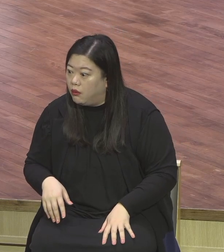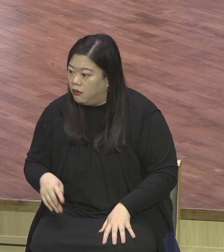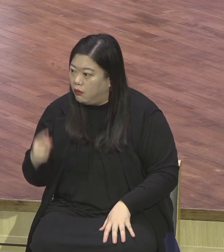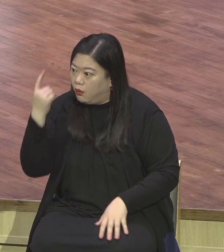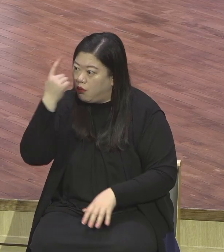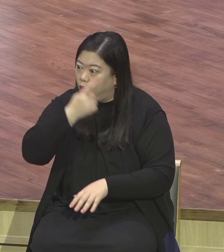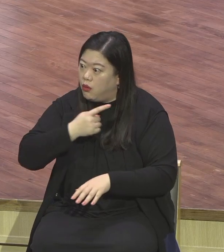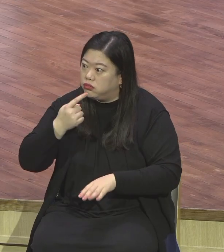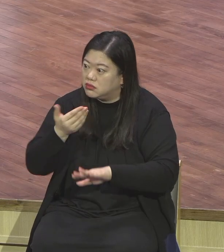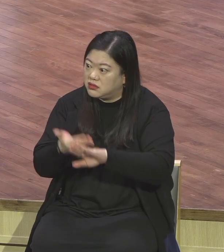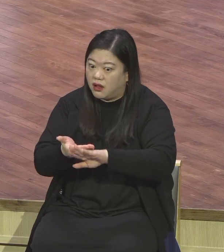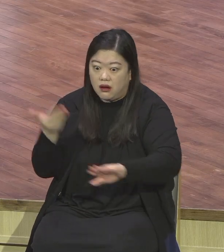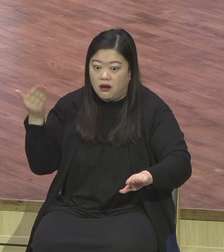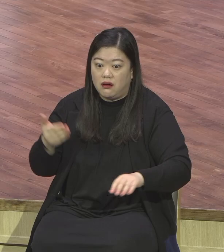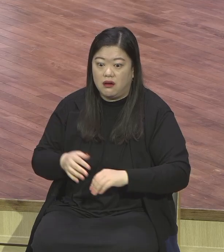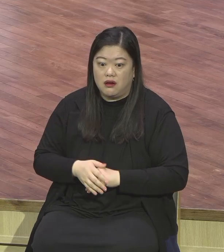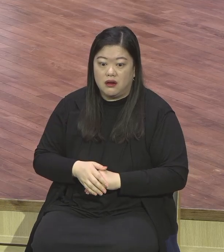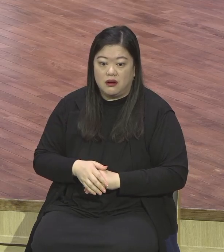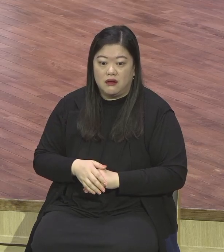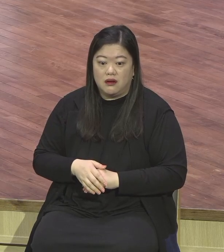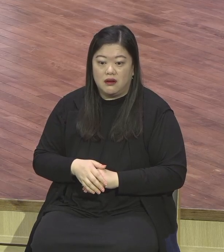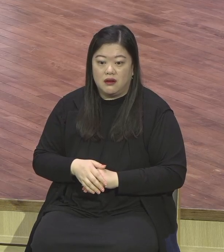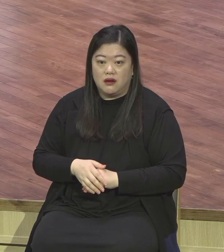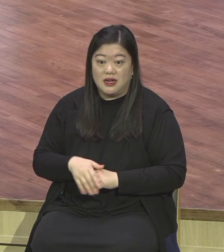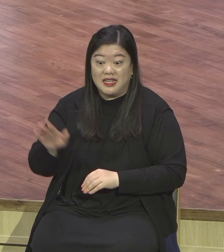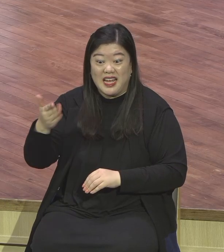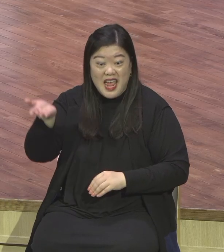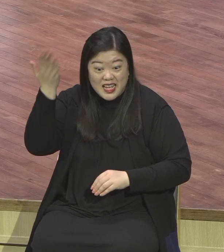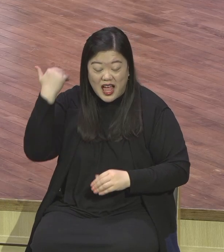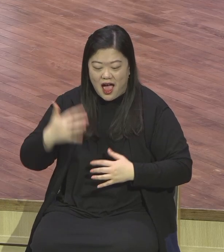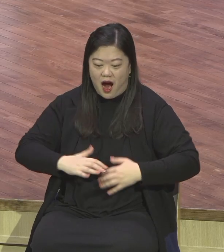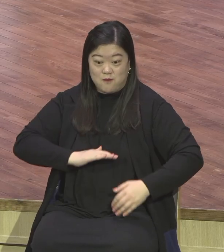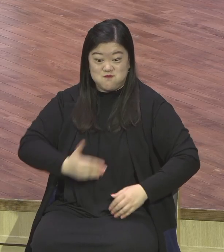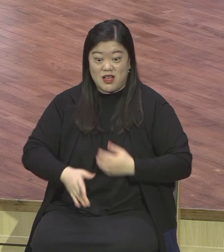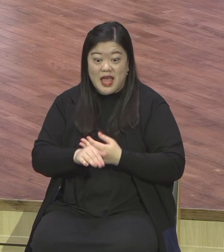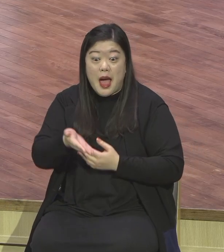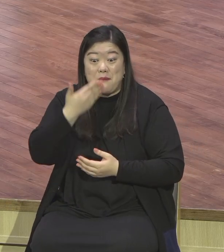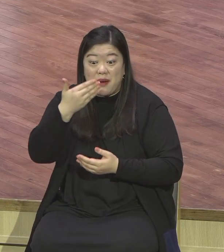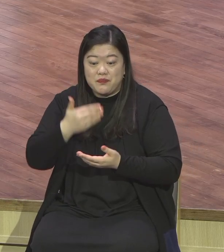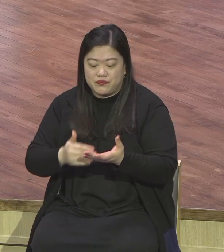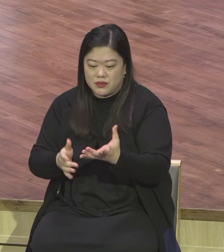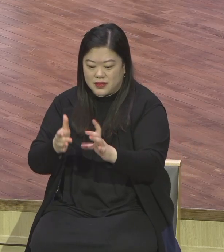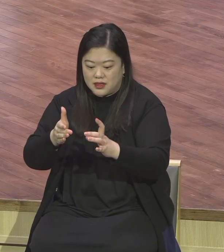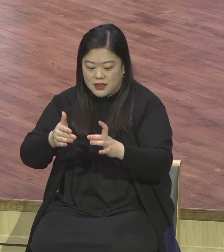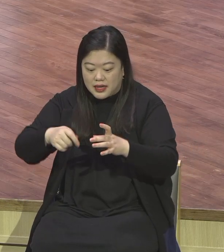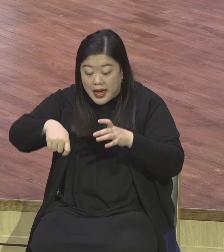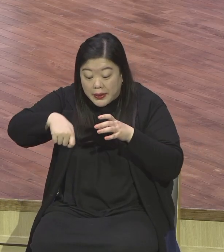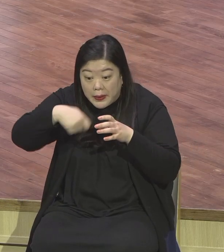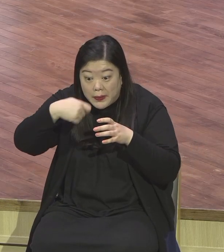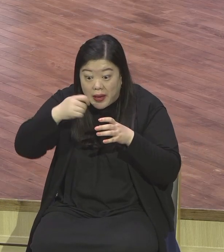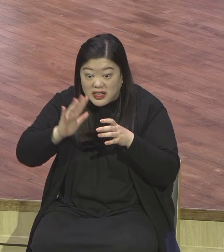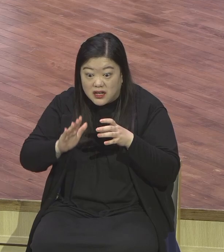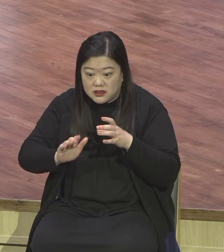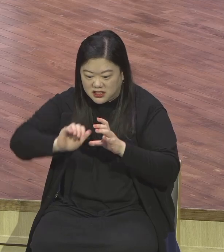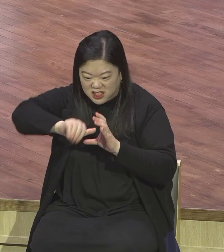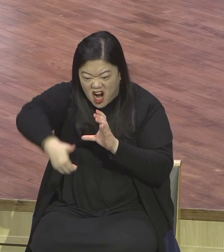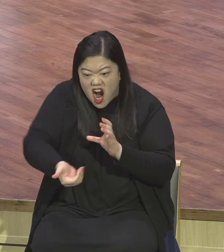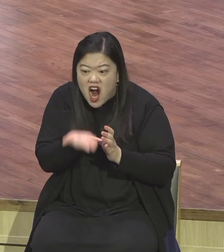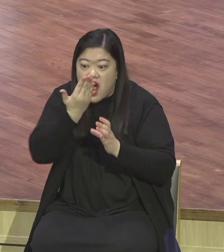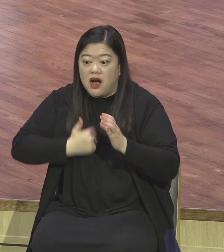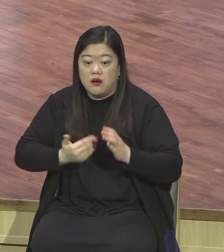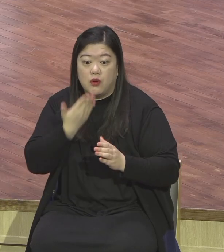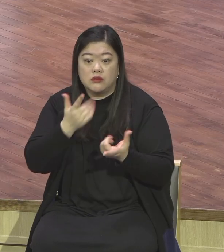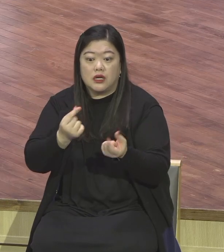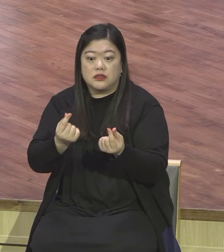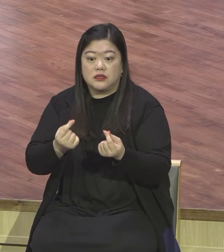뭐냐 식사할 때 보면 그냥 쓸어 담아요 쓸어 담아 그 친구 앞에 앉아 먹을 게 없어요 다